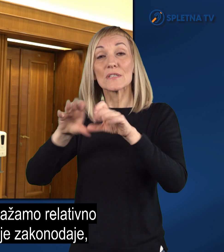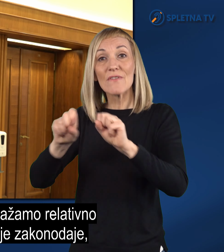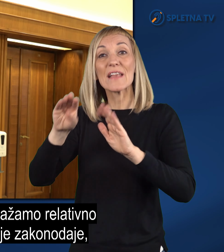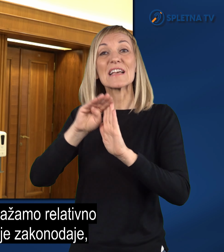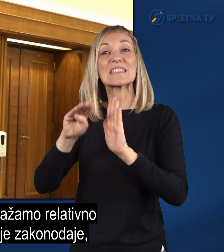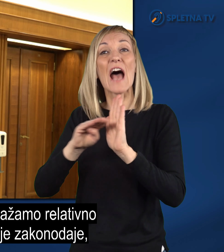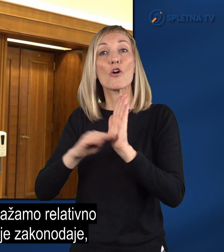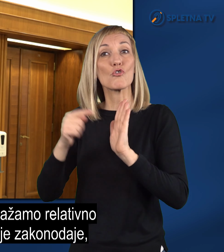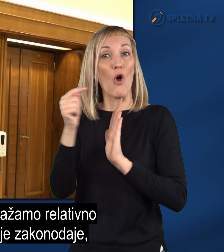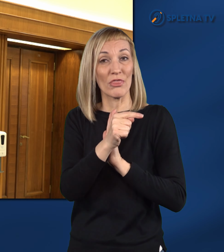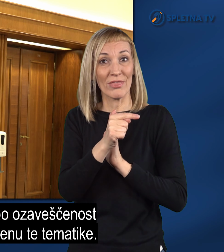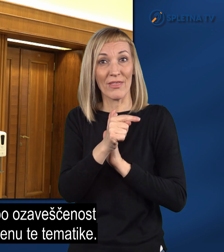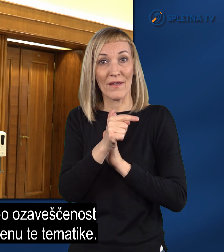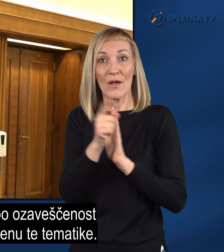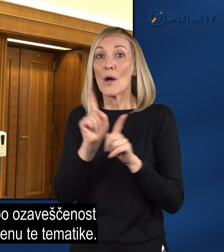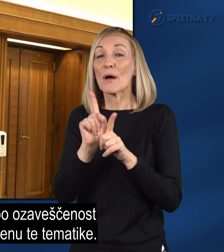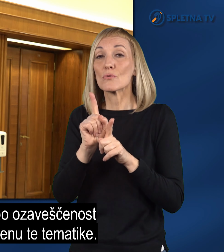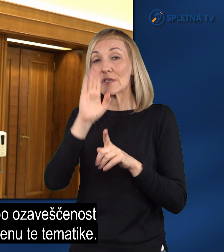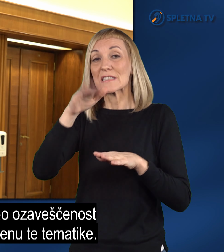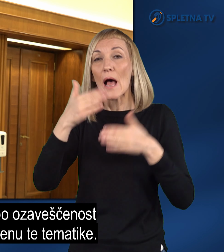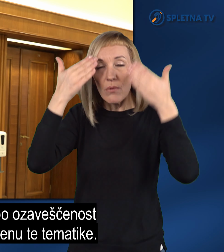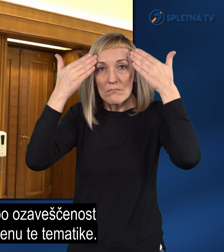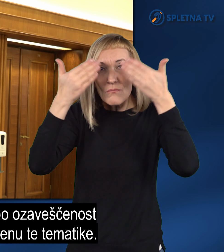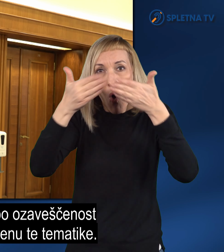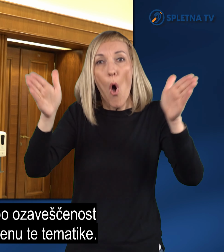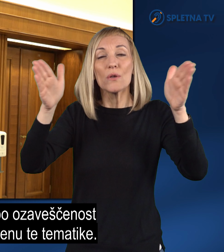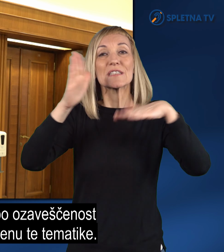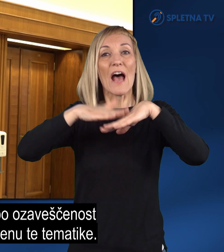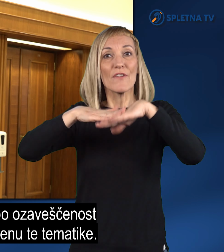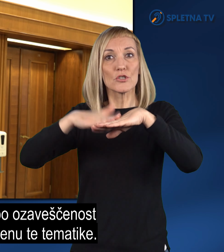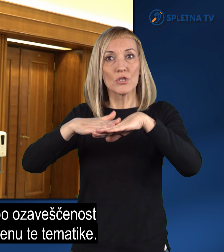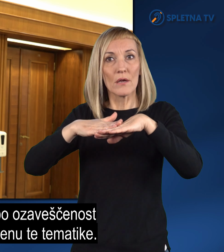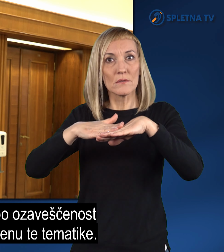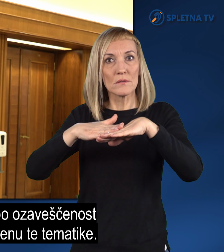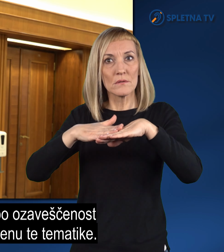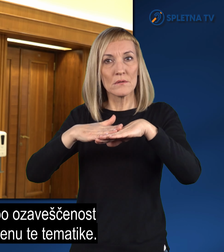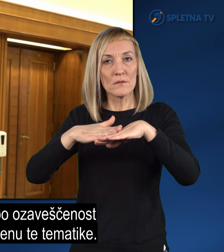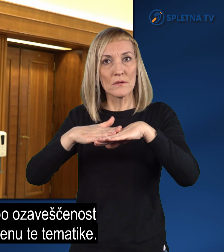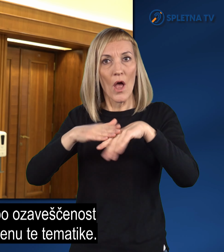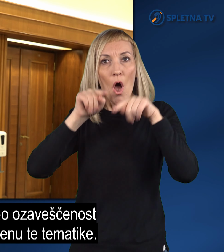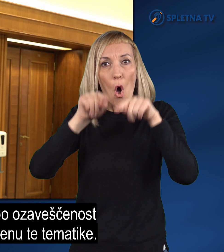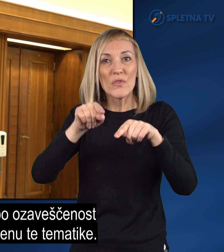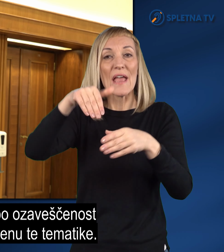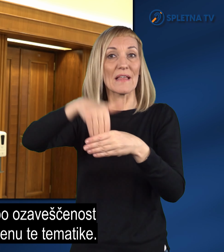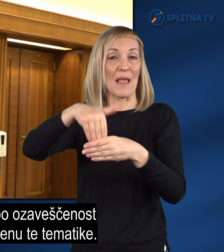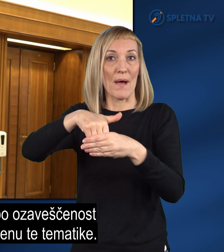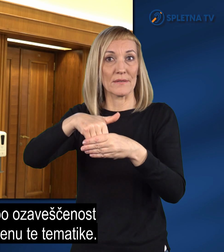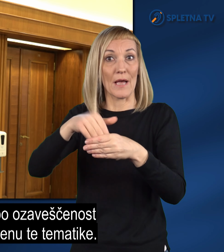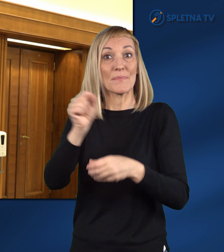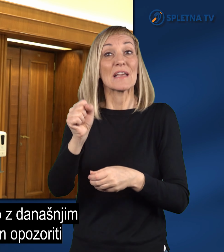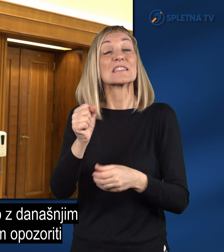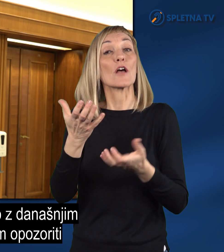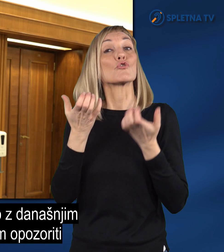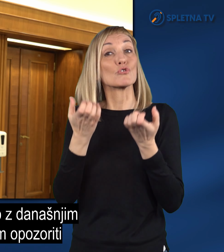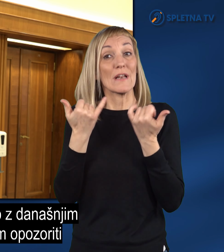slabo izvajanje zakonodaje, kakor tudi slabo ozaveščenost javnosti o pomenu te tematike.